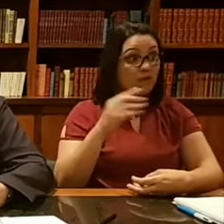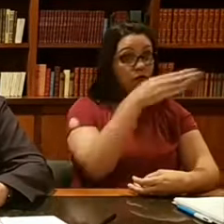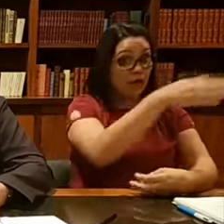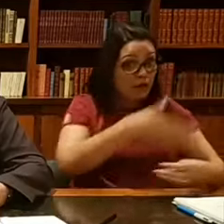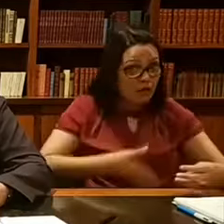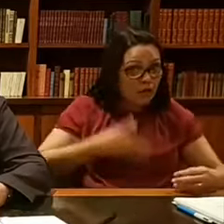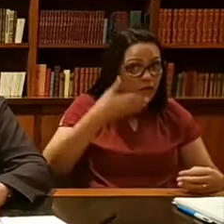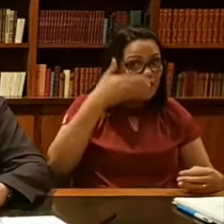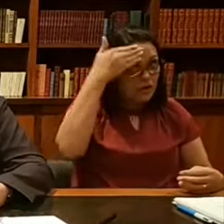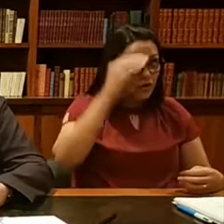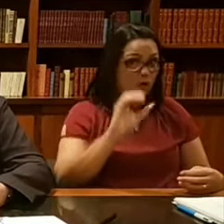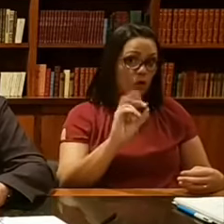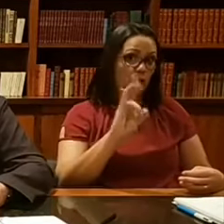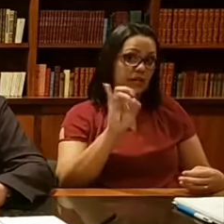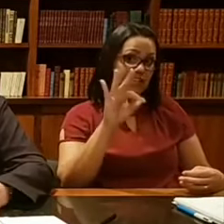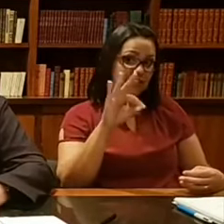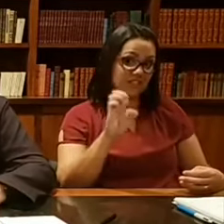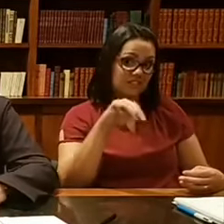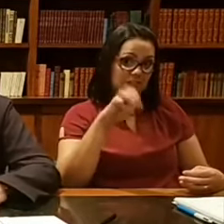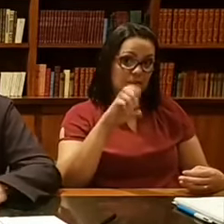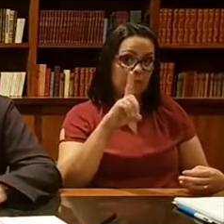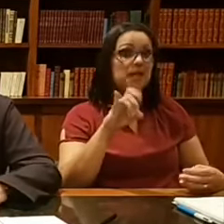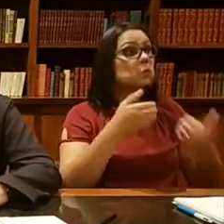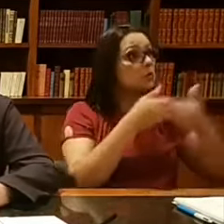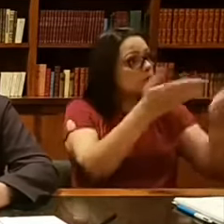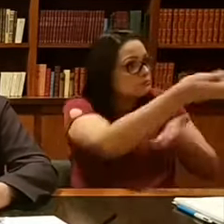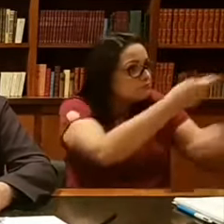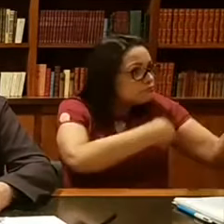nosso mercado para carnes também lá.